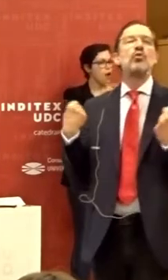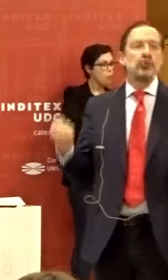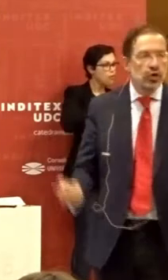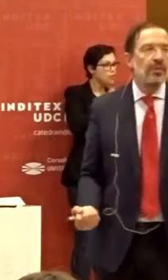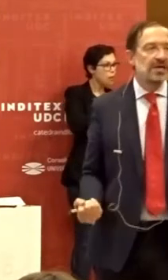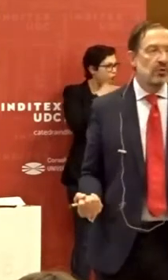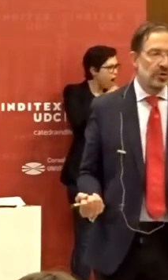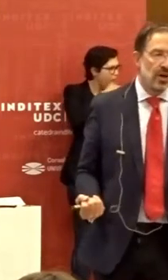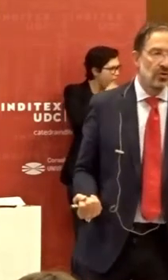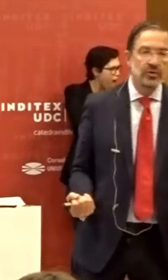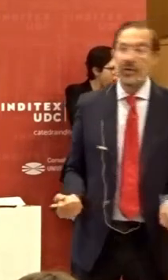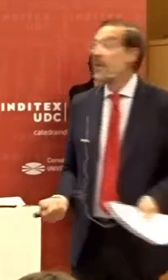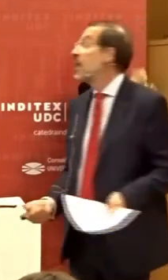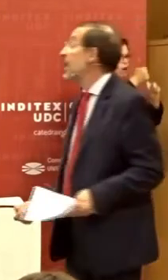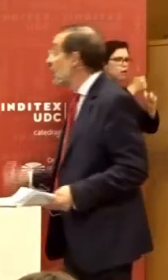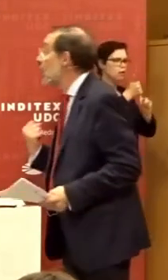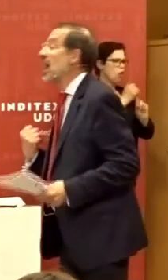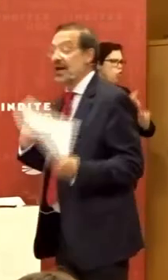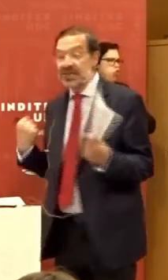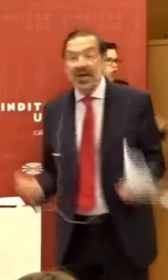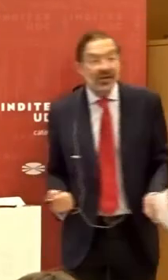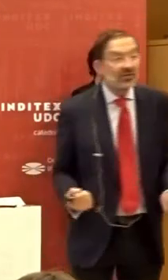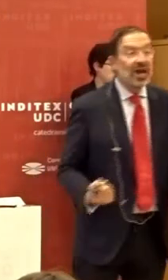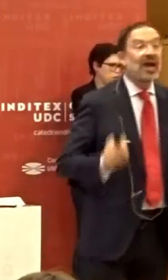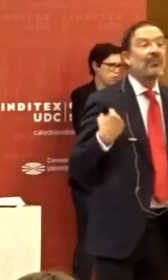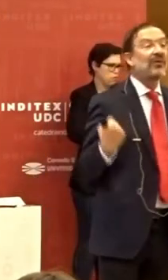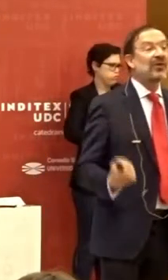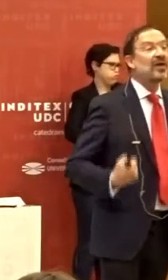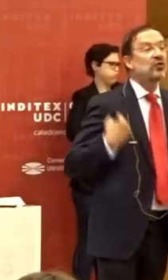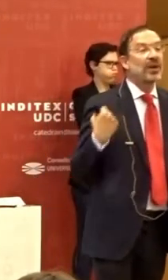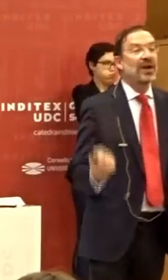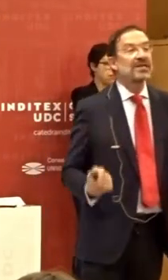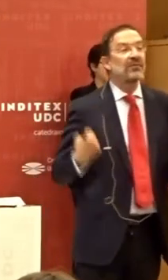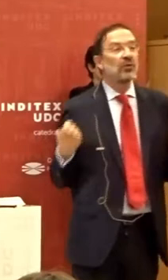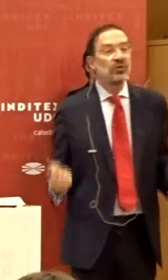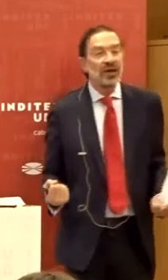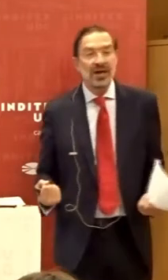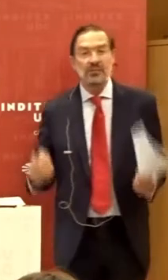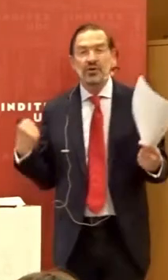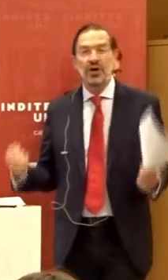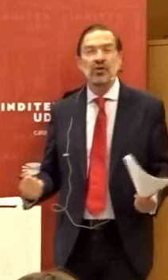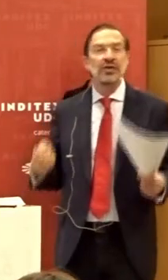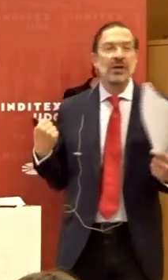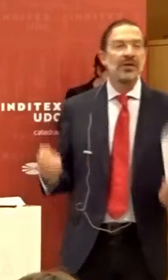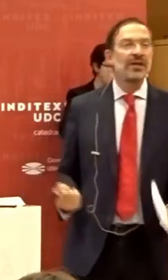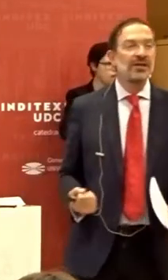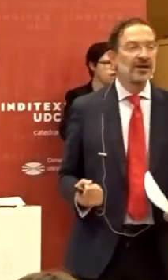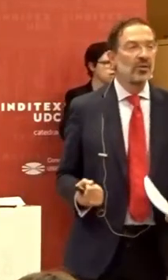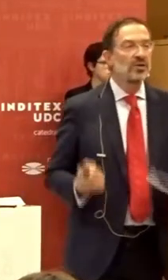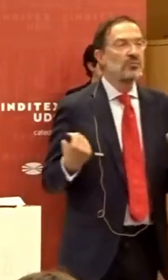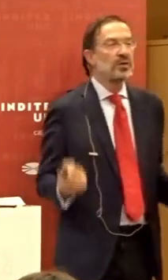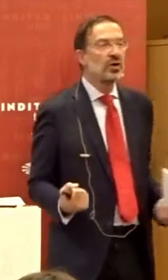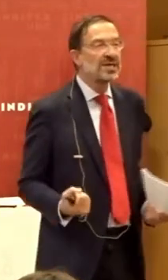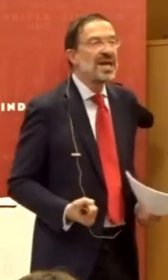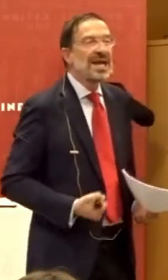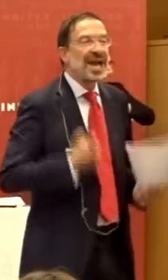están mucho más motivados. Y luego la resiliencia, la capacidad de superar las dificultades. Las personas con discapacidad